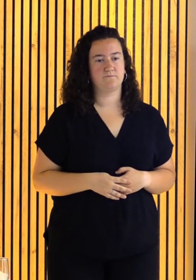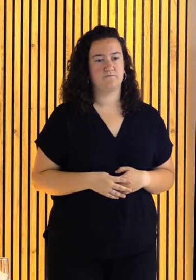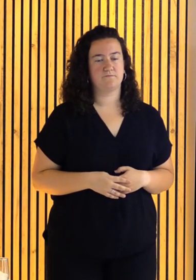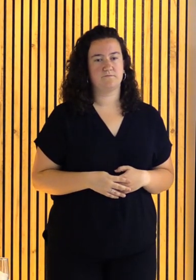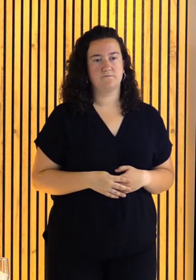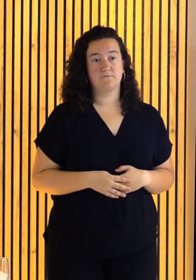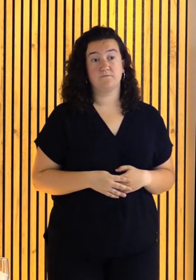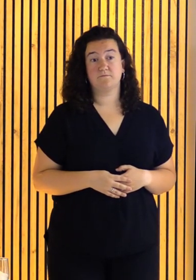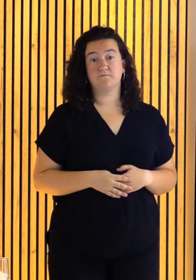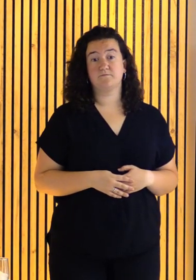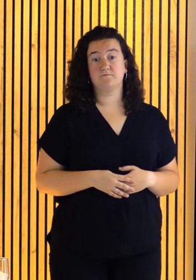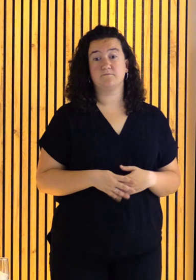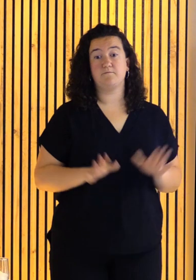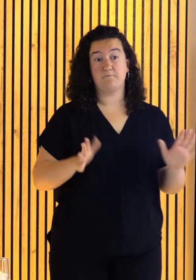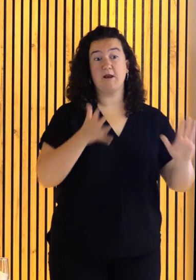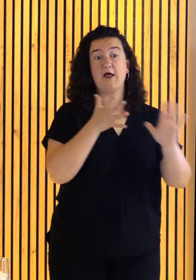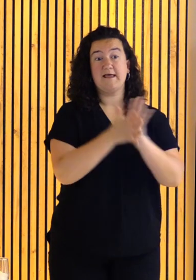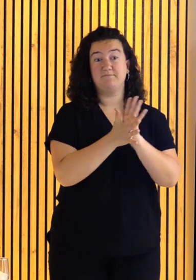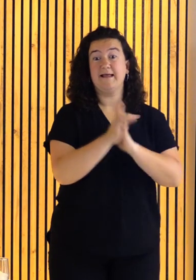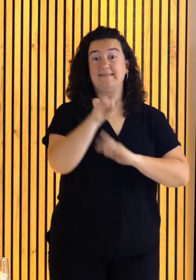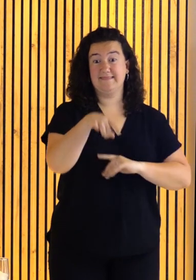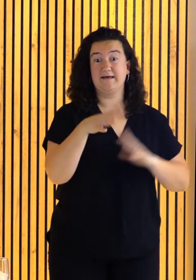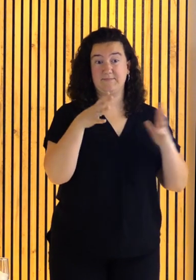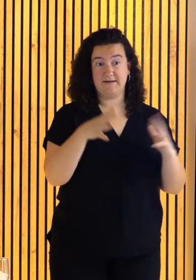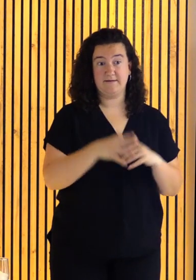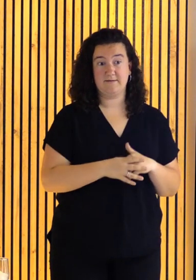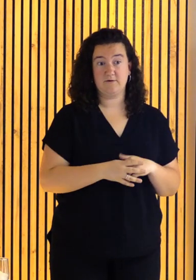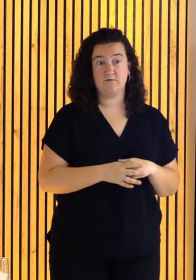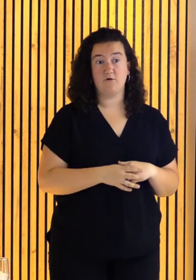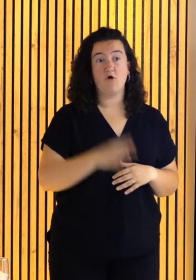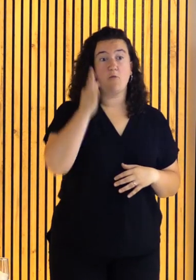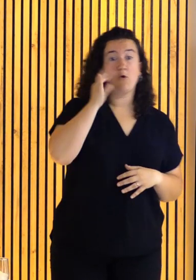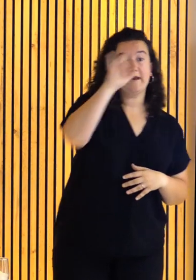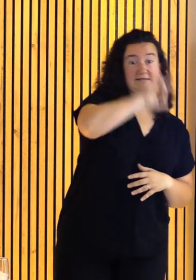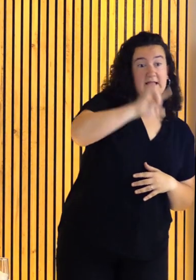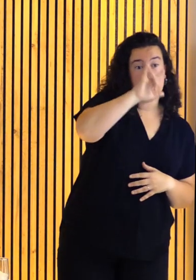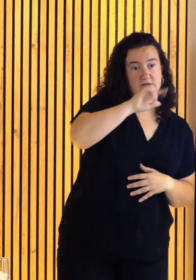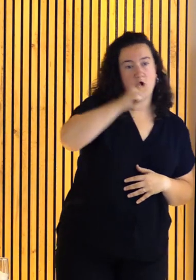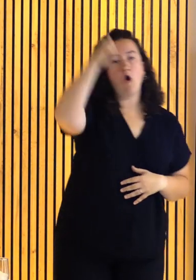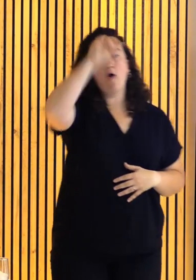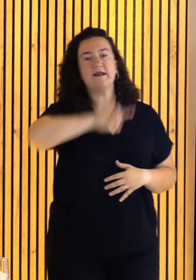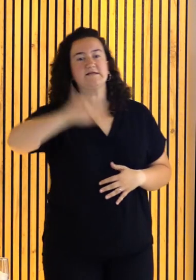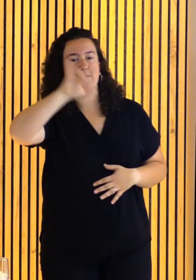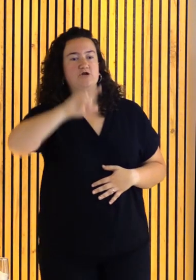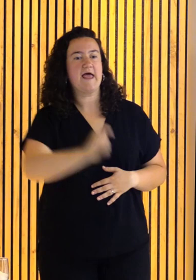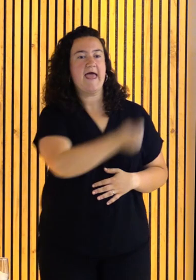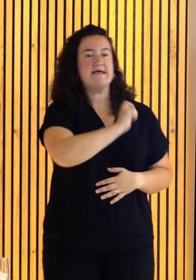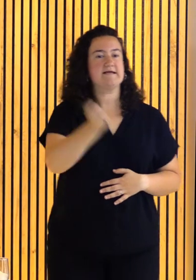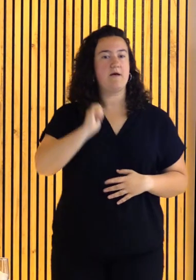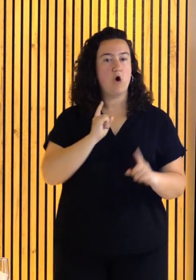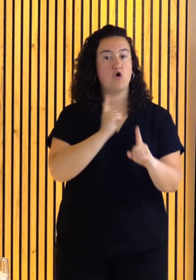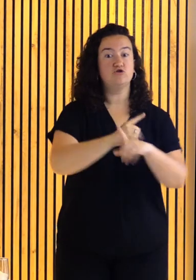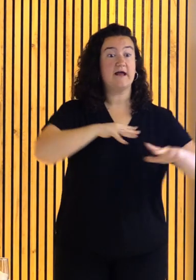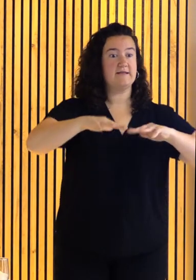ba, hori, emakume beltzak eta gizon beltzak batera aritzen zirela esklabotzaren kontrako aktivismoan, baina gero espero